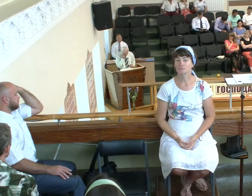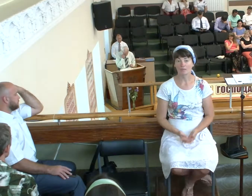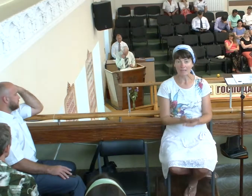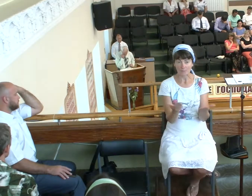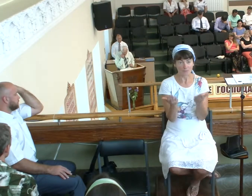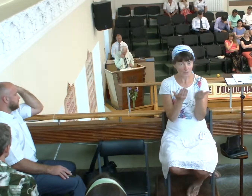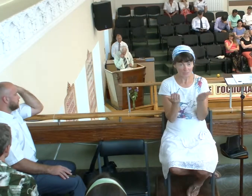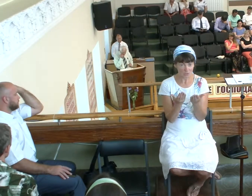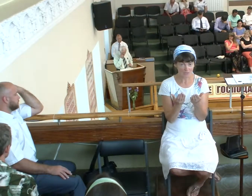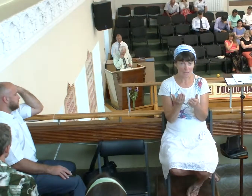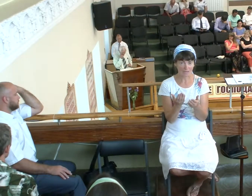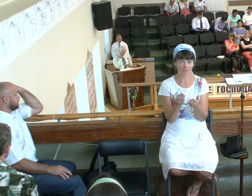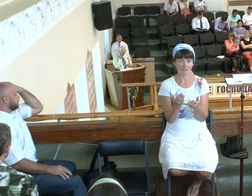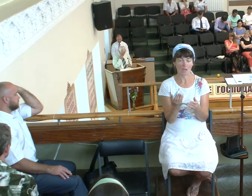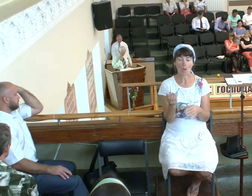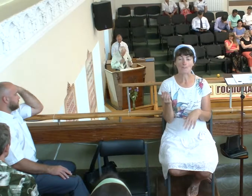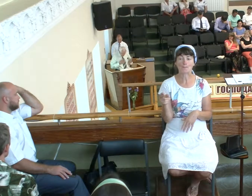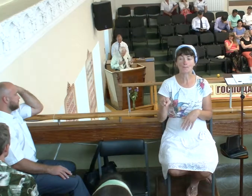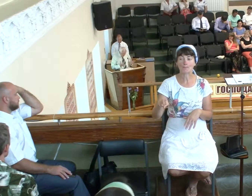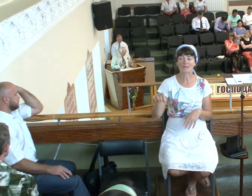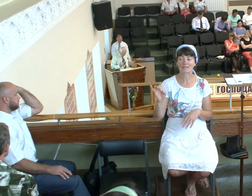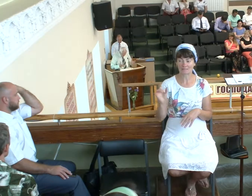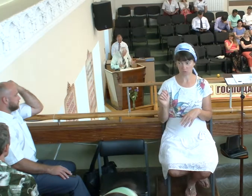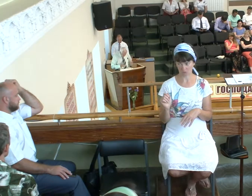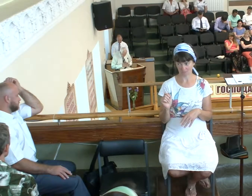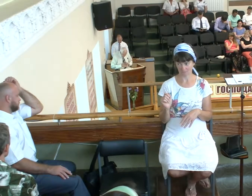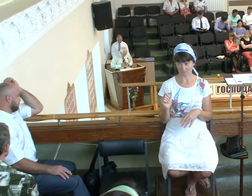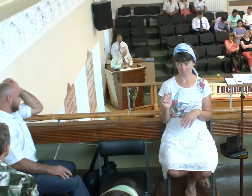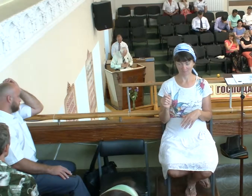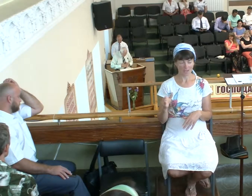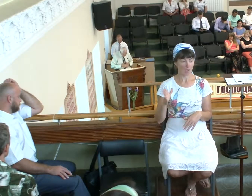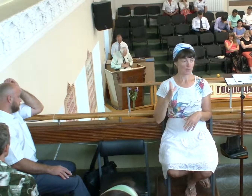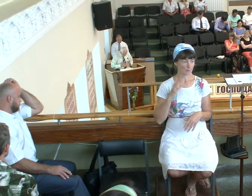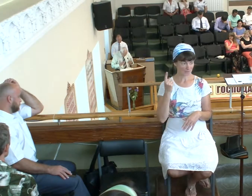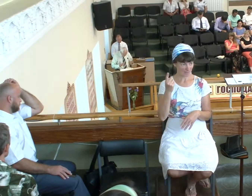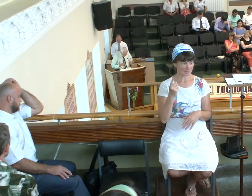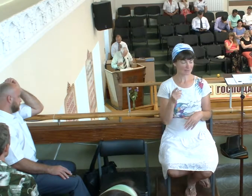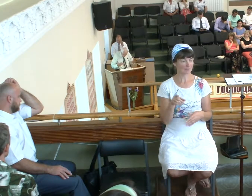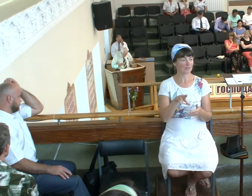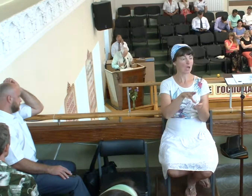вами, притчу сказал Иисус Христос, пример Царства Небесное,